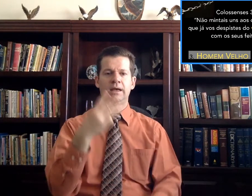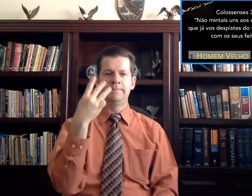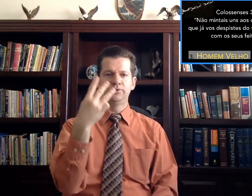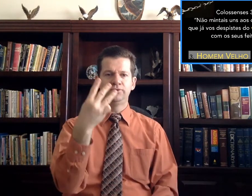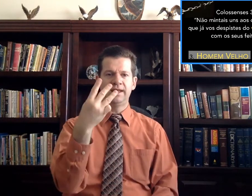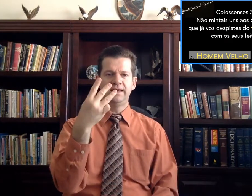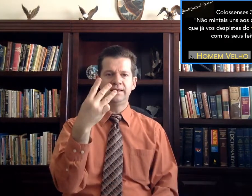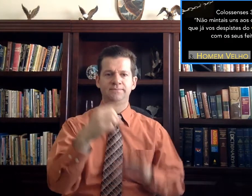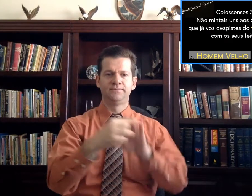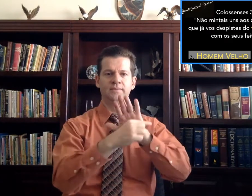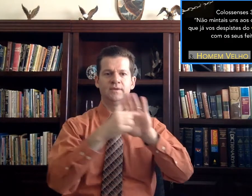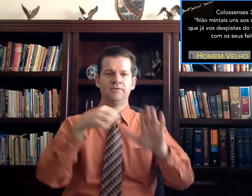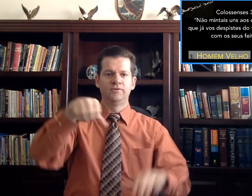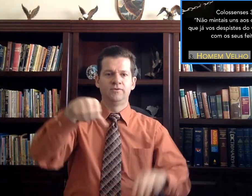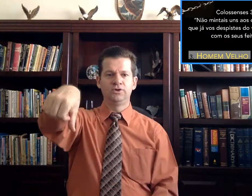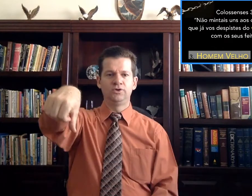capítulo 3, versículo 9.